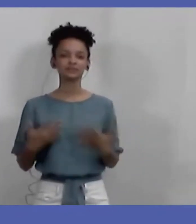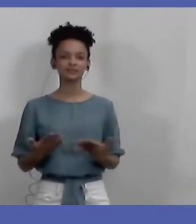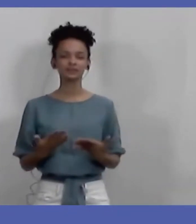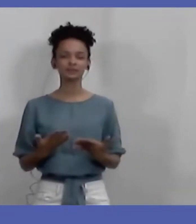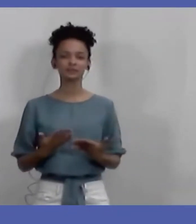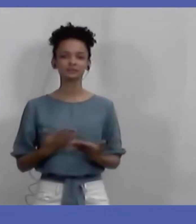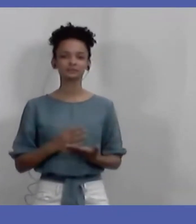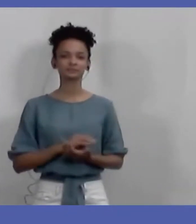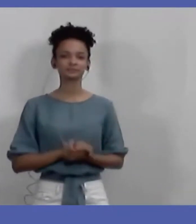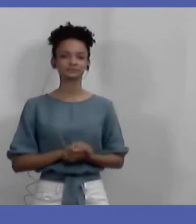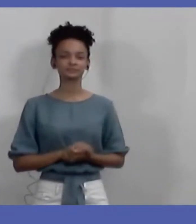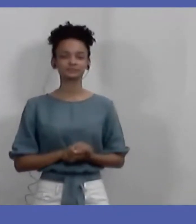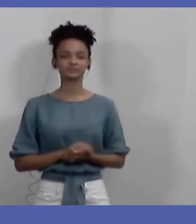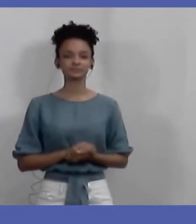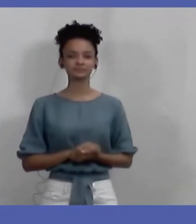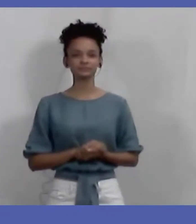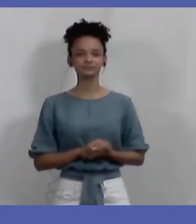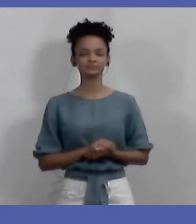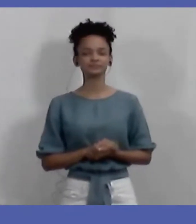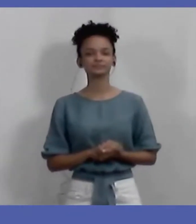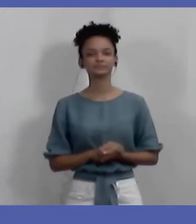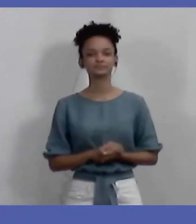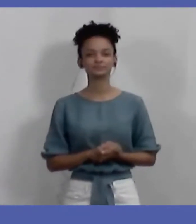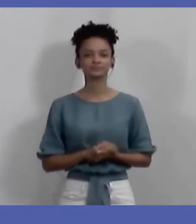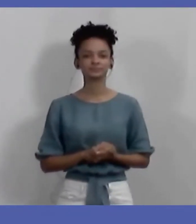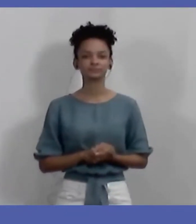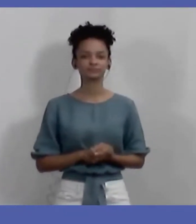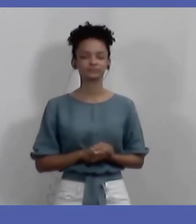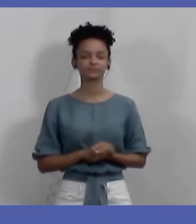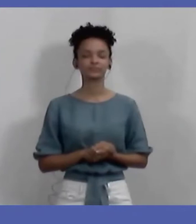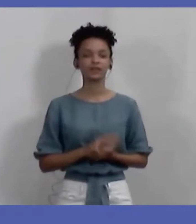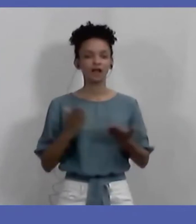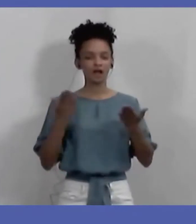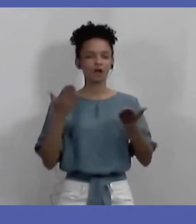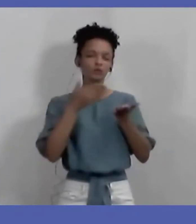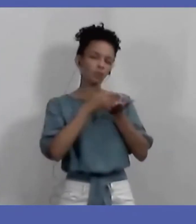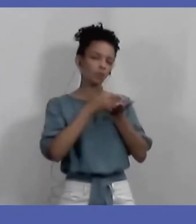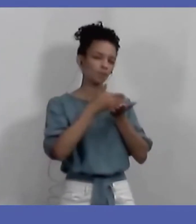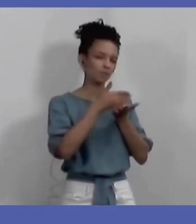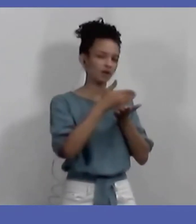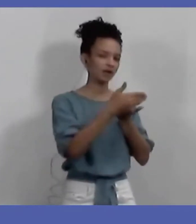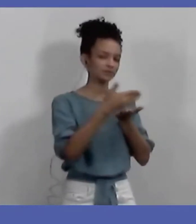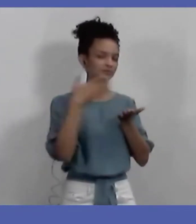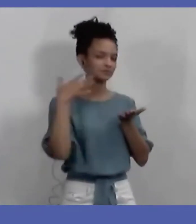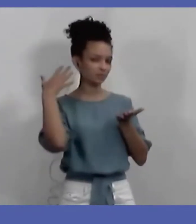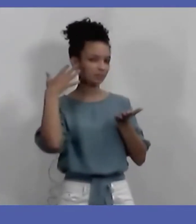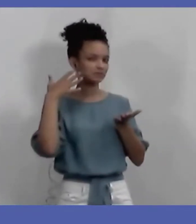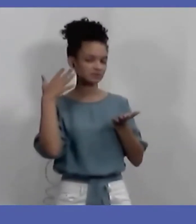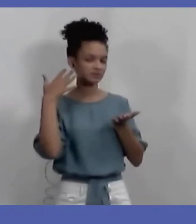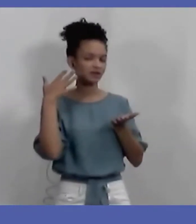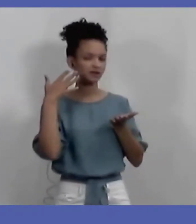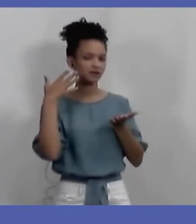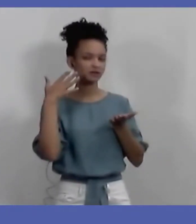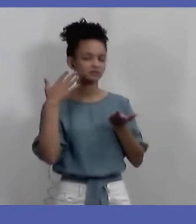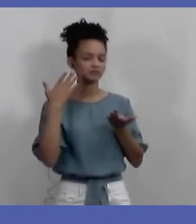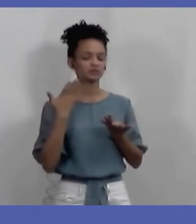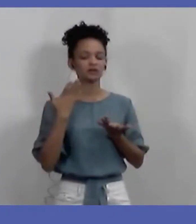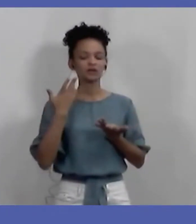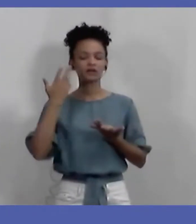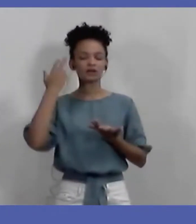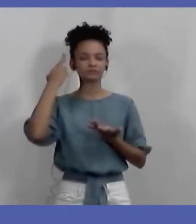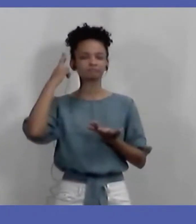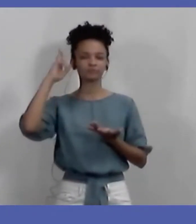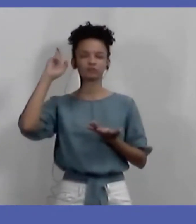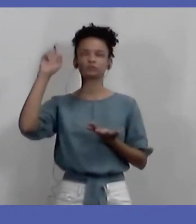dando essa introdução, o Senhor, né, teve o encargo, né? Porque